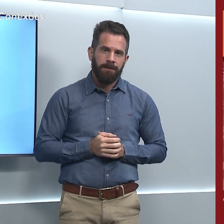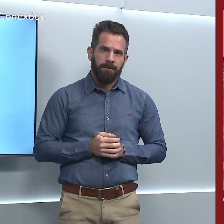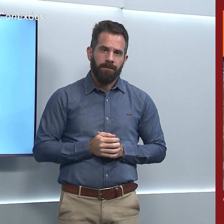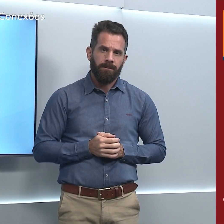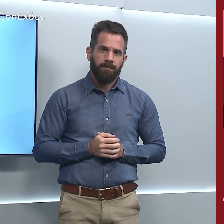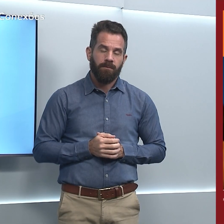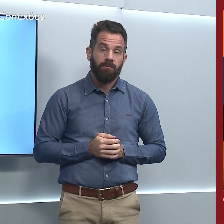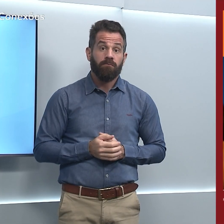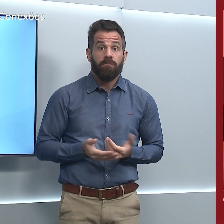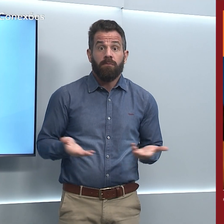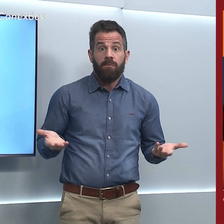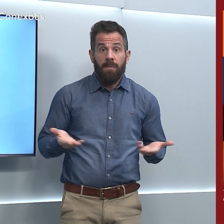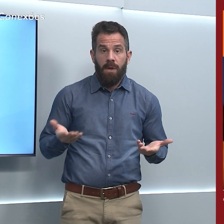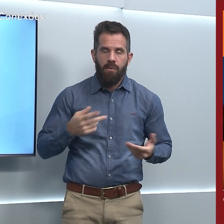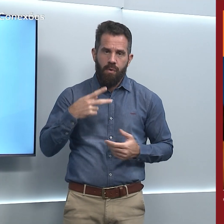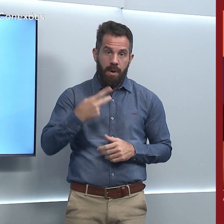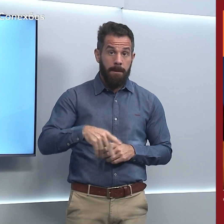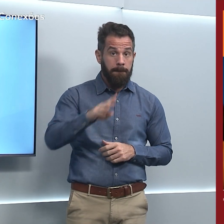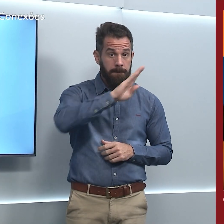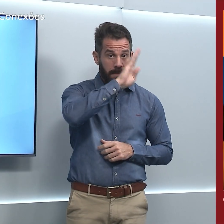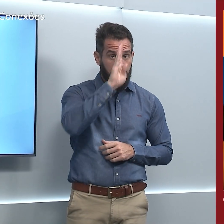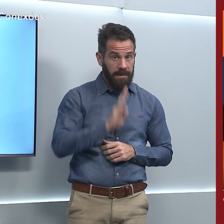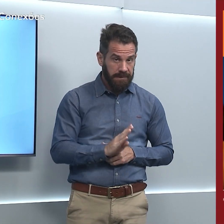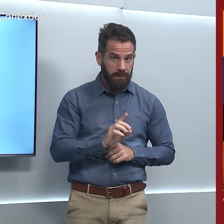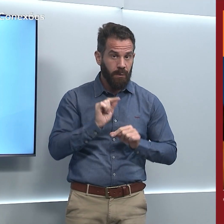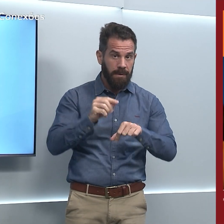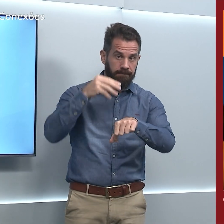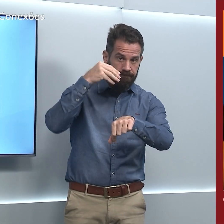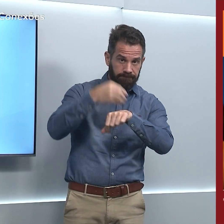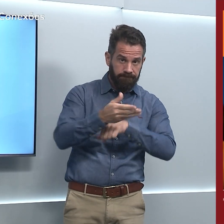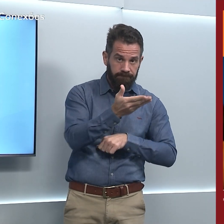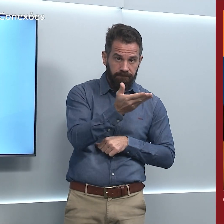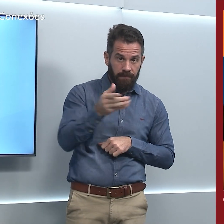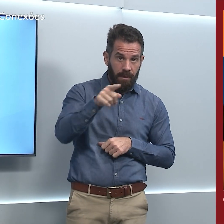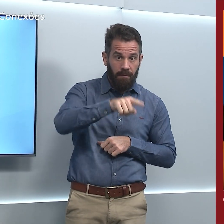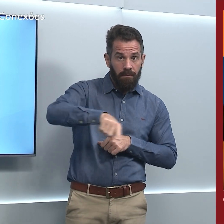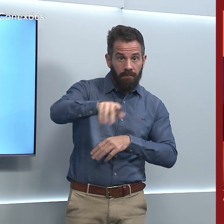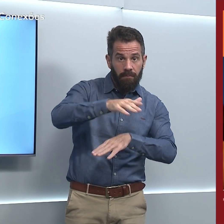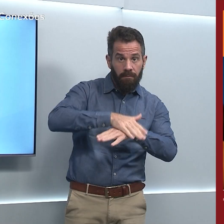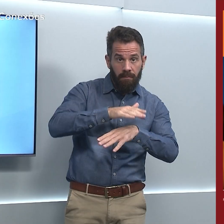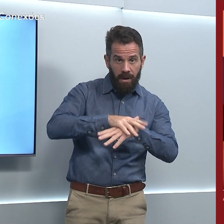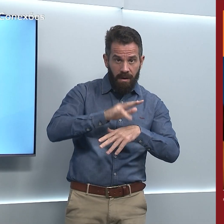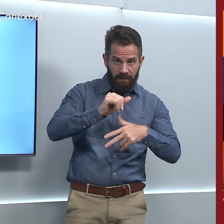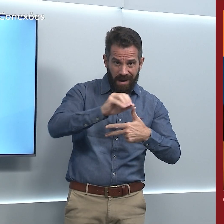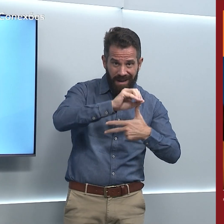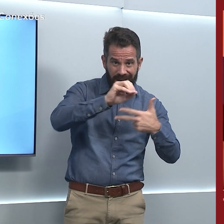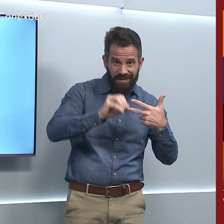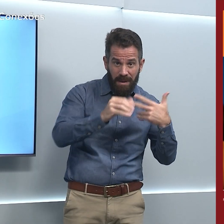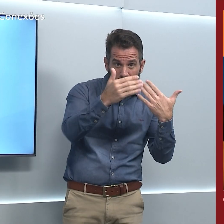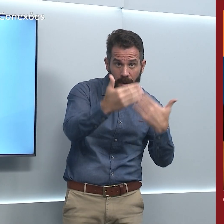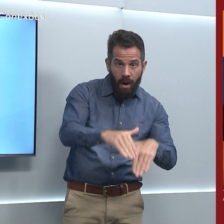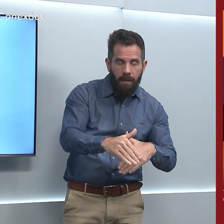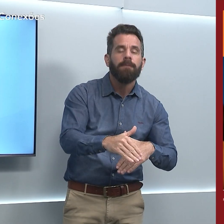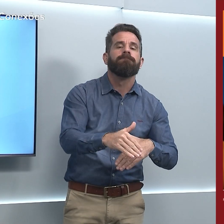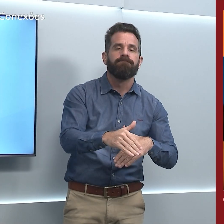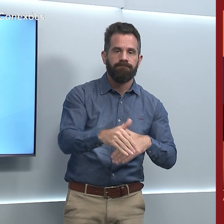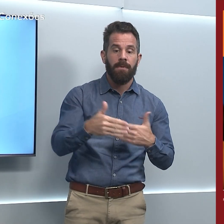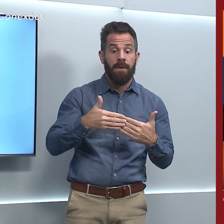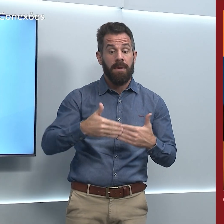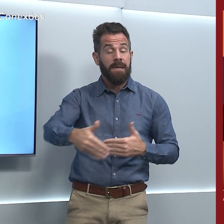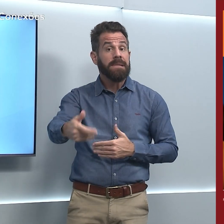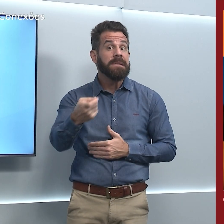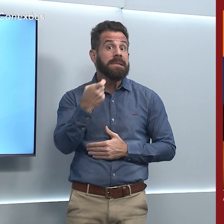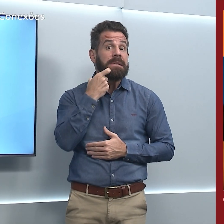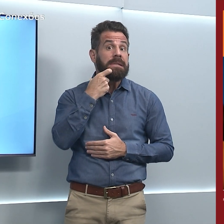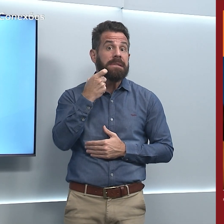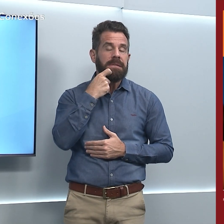E agora, vindo para o cenário nacional, uma informação importante para quem vai fazer o Exame Nacional do Ensino Médio nesse ano. Termina na próxima